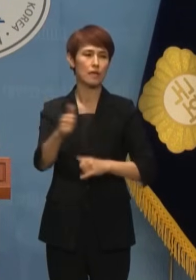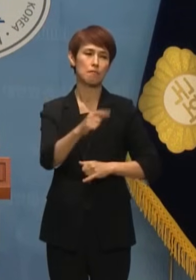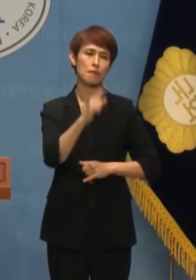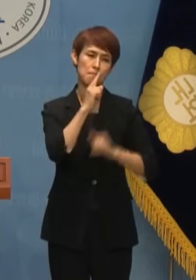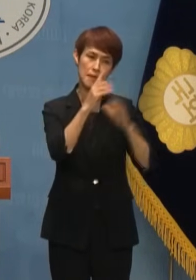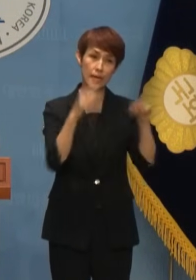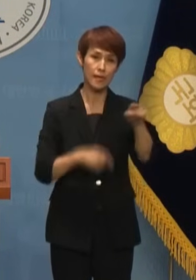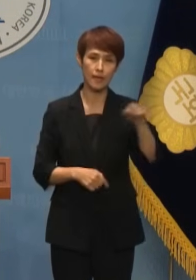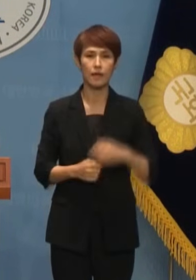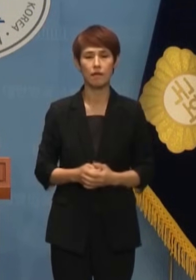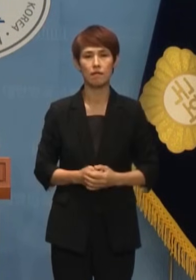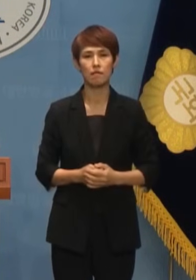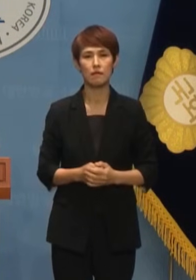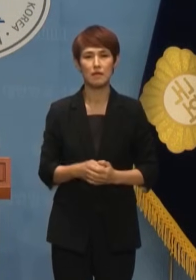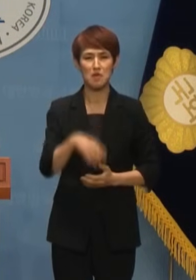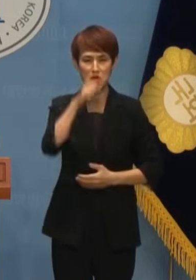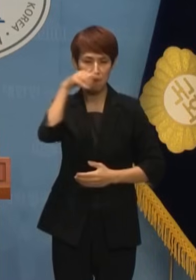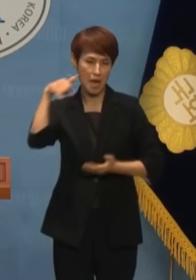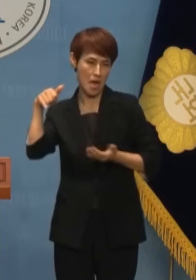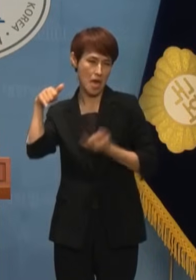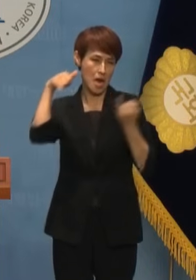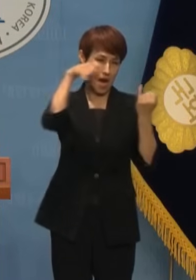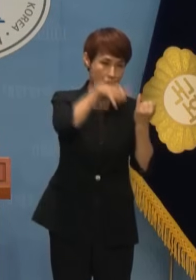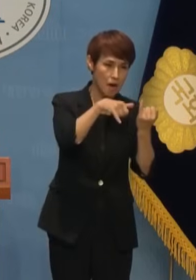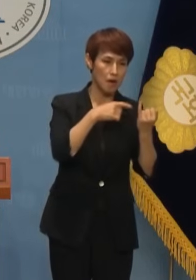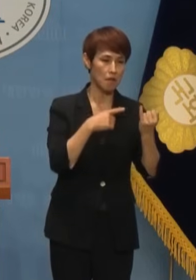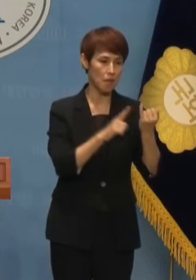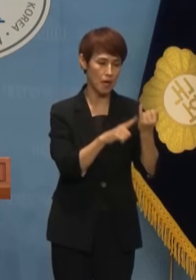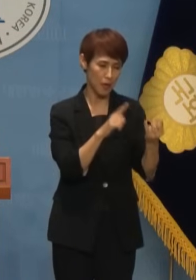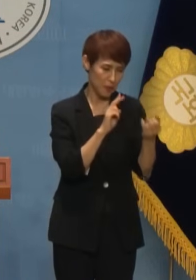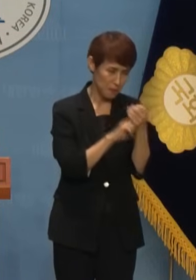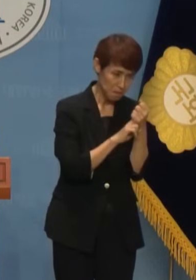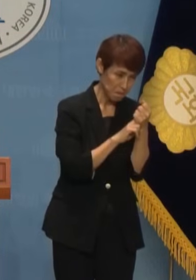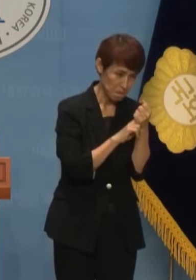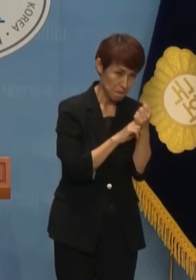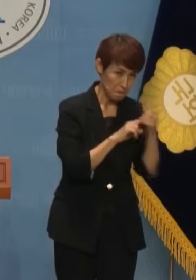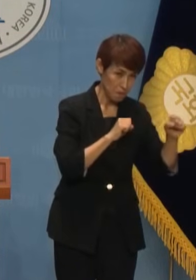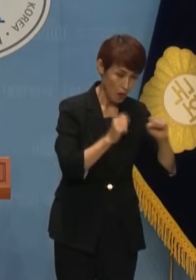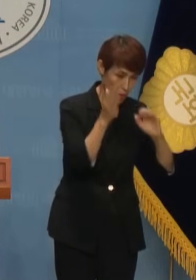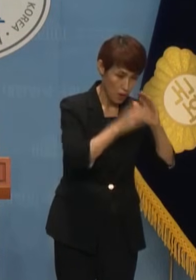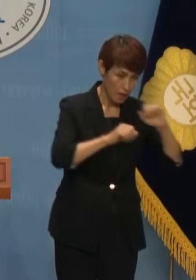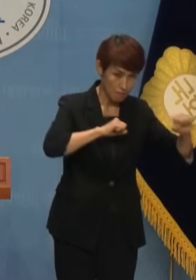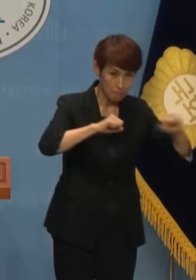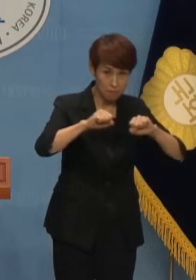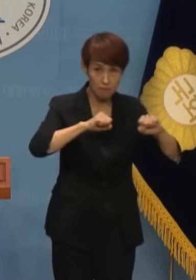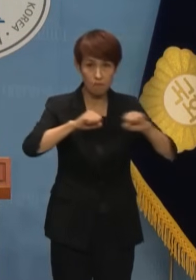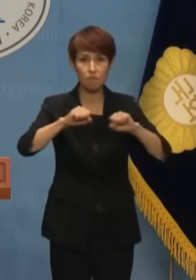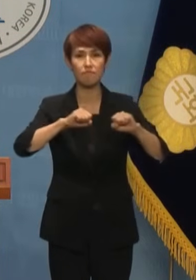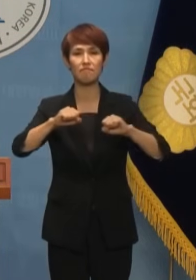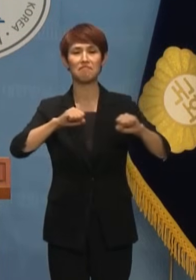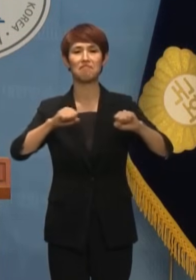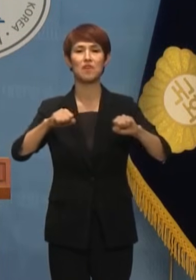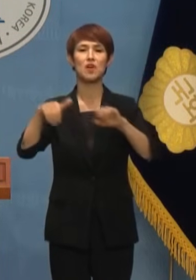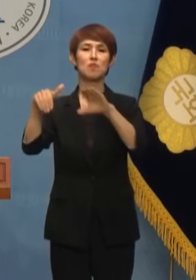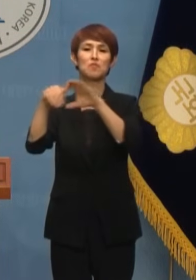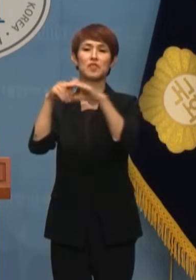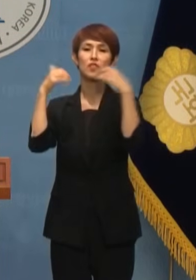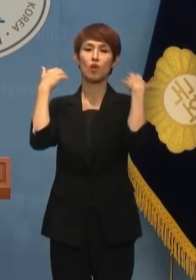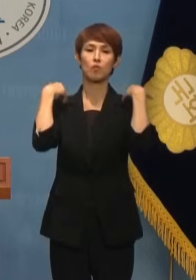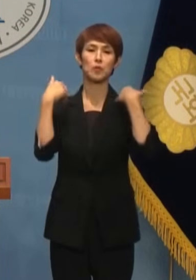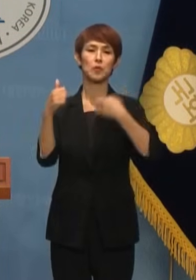디올백을 받은 영상이 공개돼 한동안 잠적했던 김건희 여사가 공개 활동을 시작하면서 다시 문재인 정부